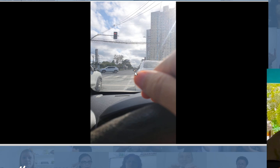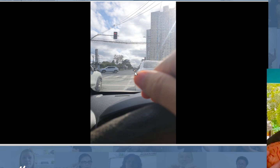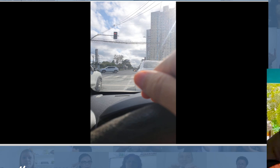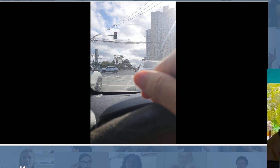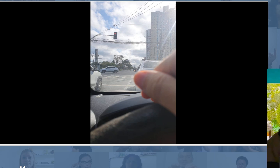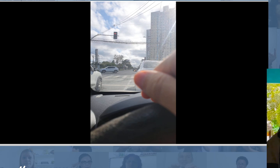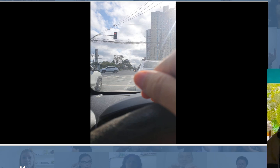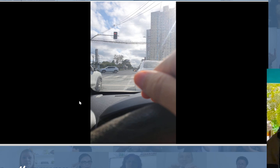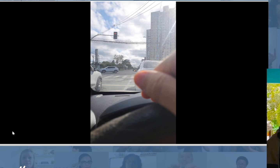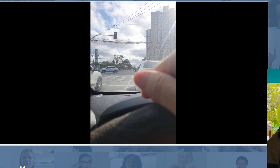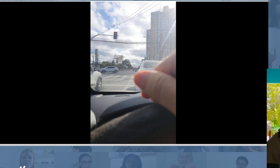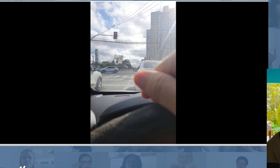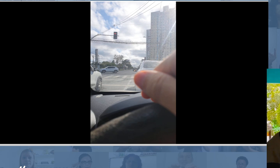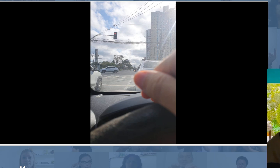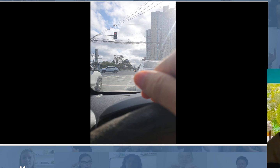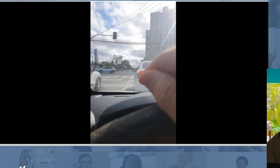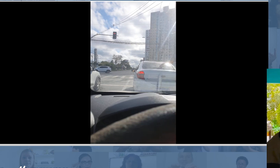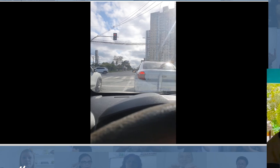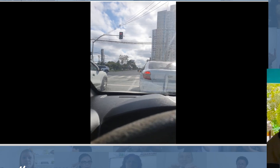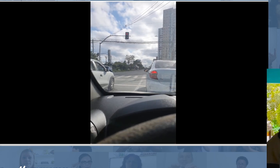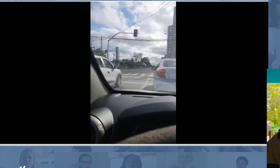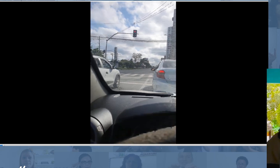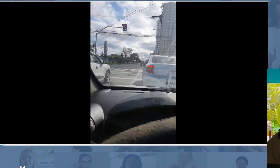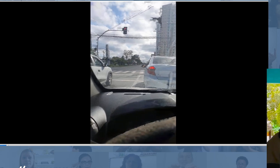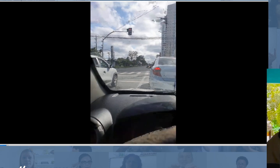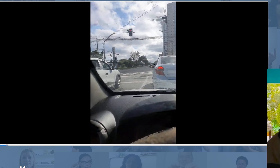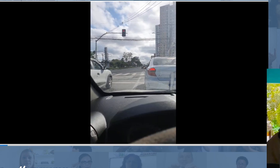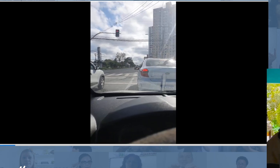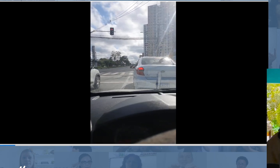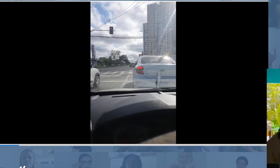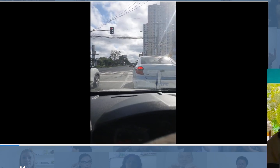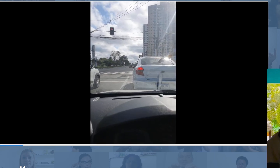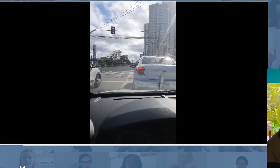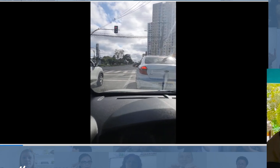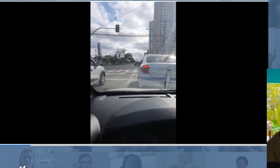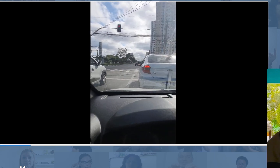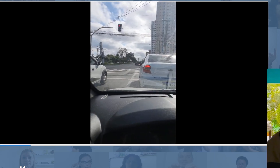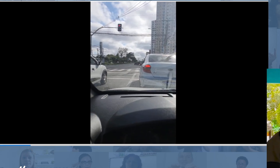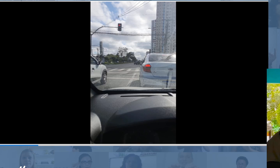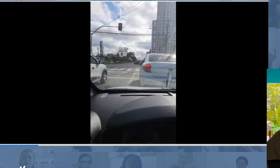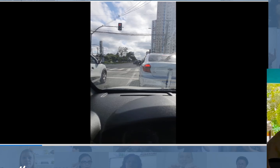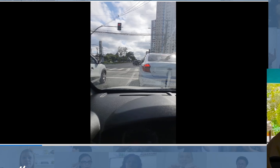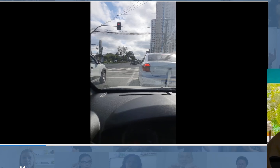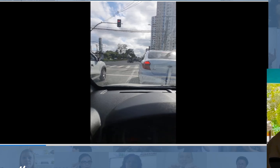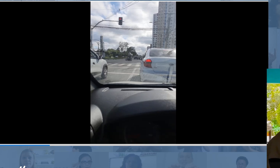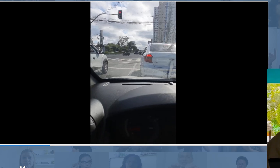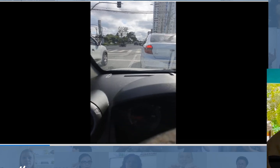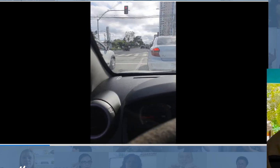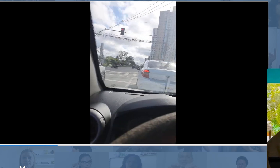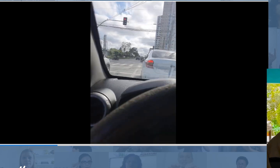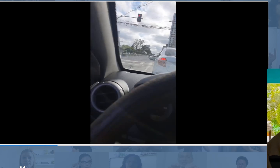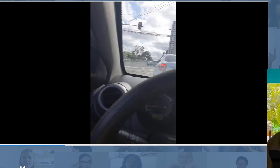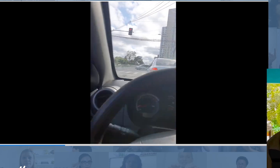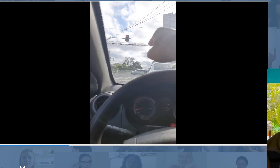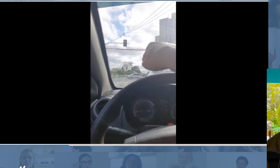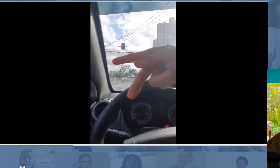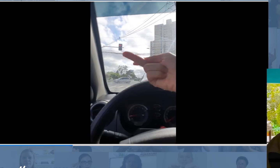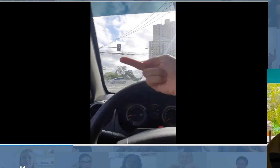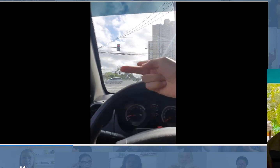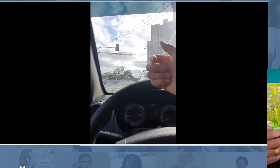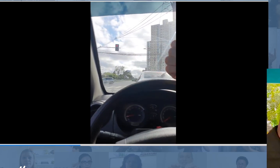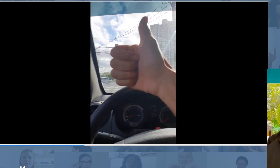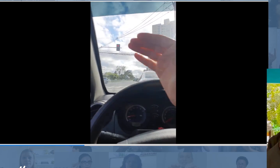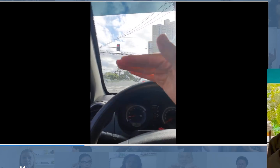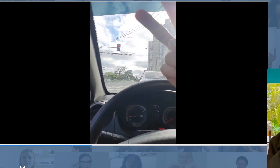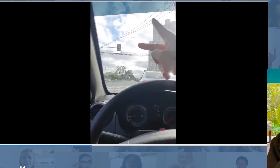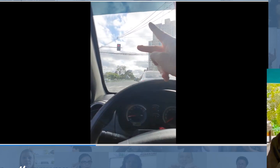ali sinalizando e conversando comigo pelo retrovisor do carro. E eu gravando aqui. Ou seja, eu sinalizando com uma mão, segurando o